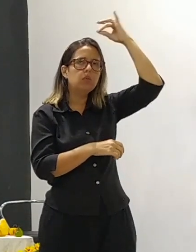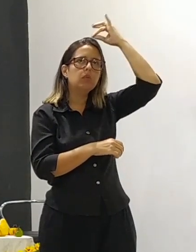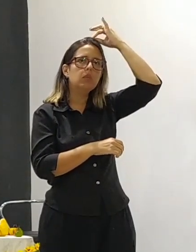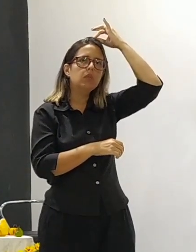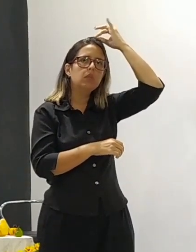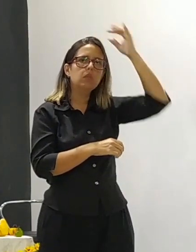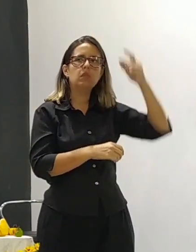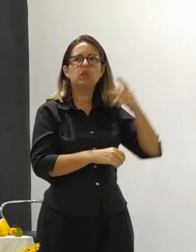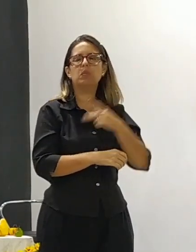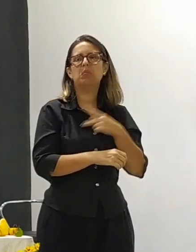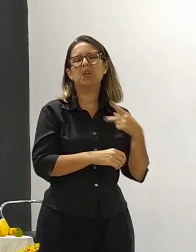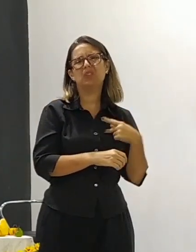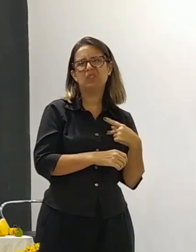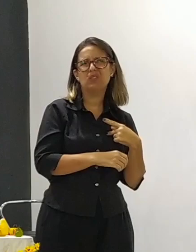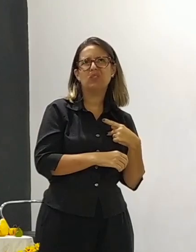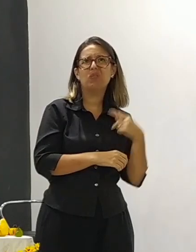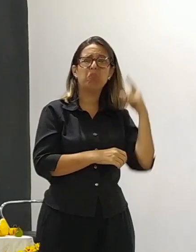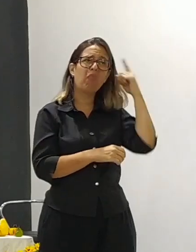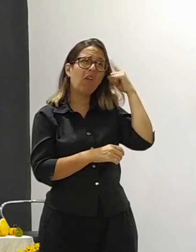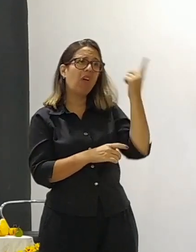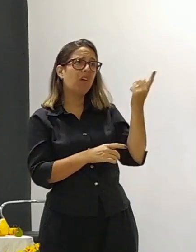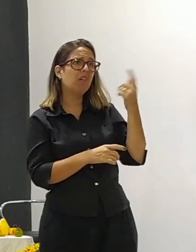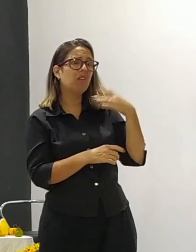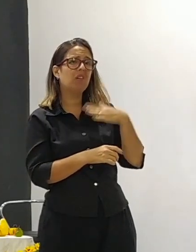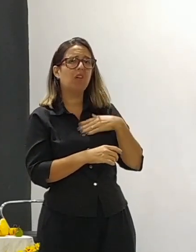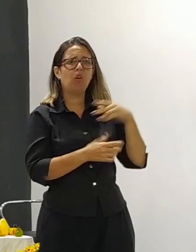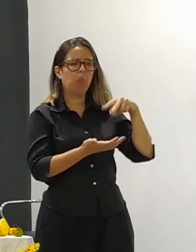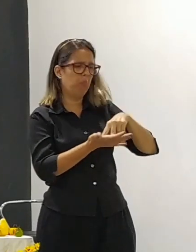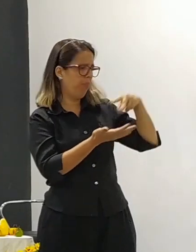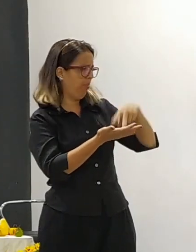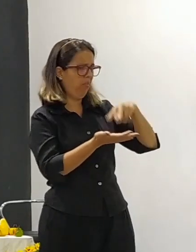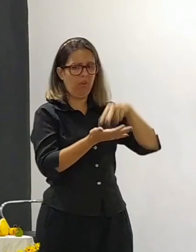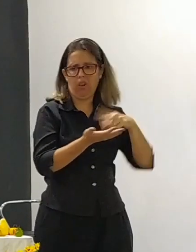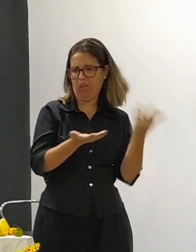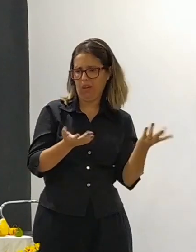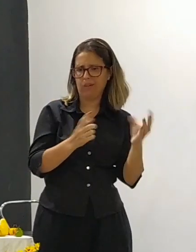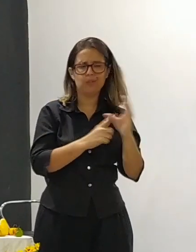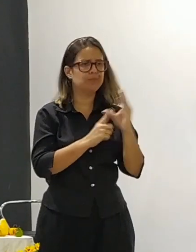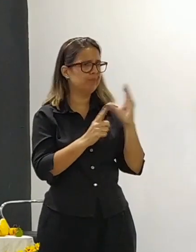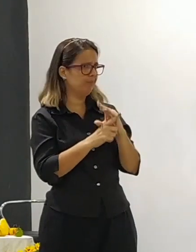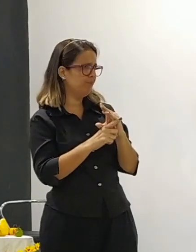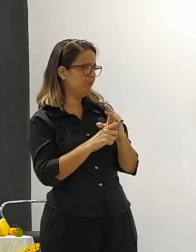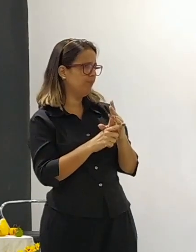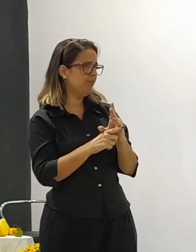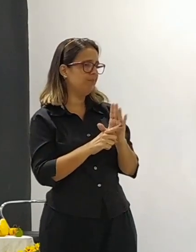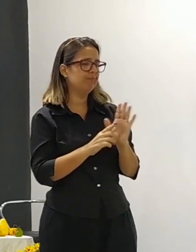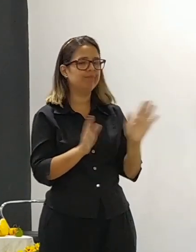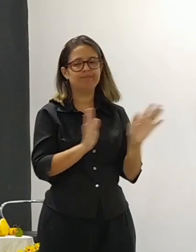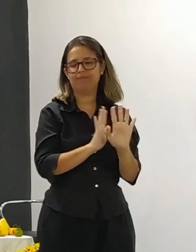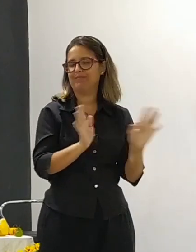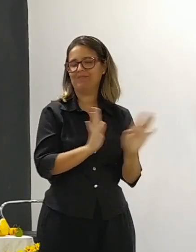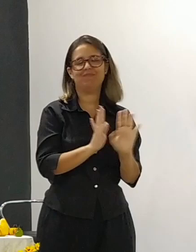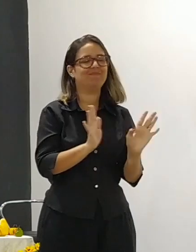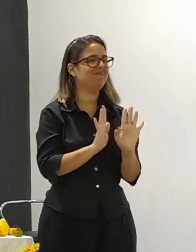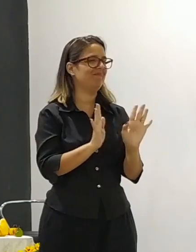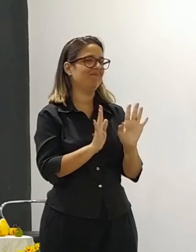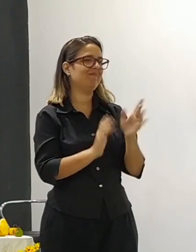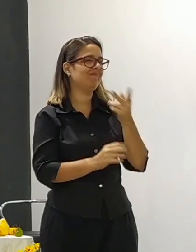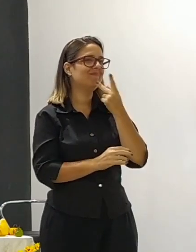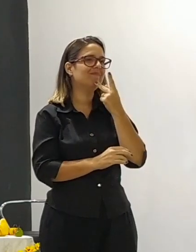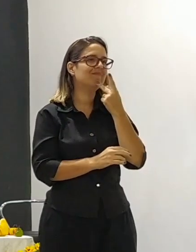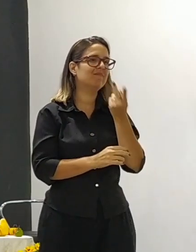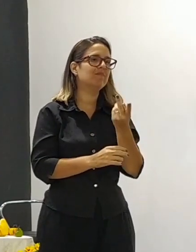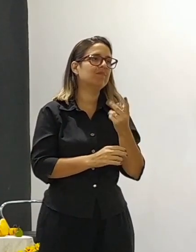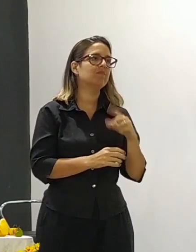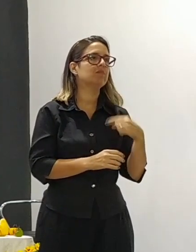Ah, pastor, eu acho que o propósito é para mim dar uma pulada no culto e tal, né? Mas ali não é isso que está dizendo. Ele fala que